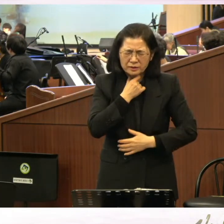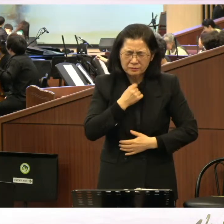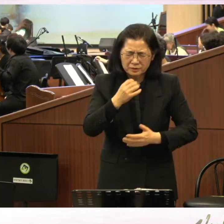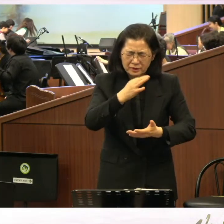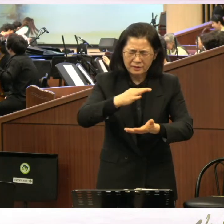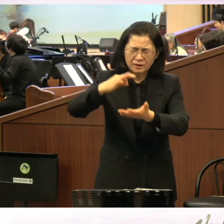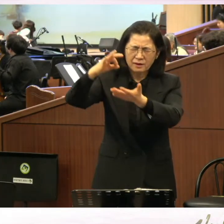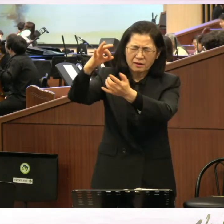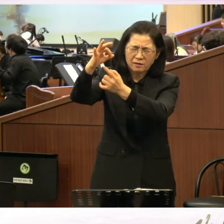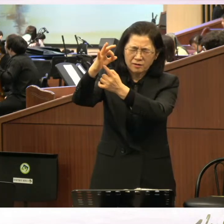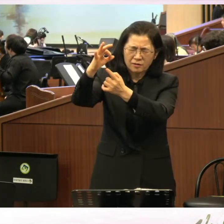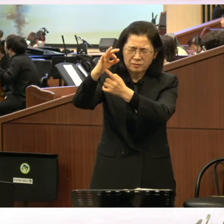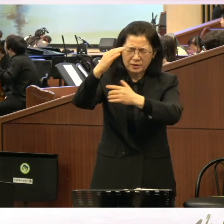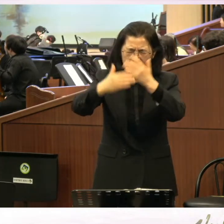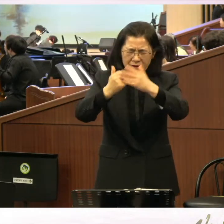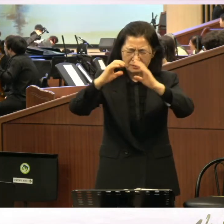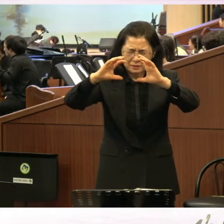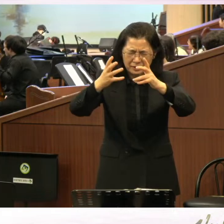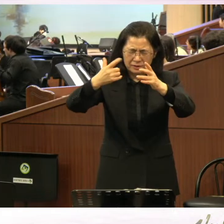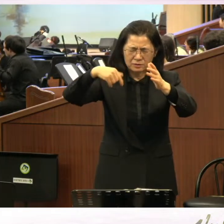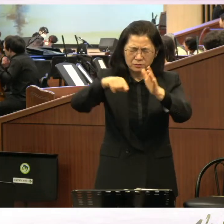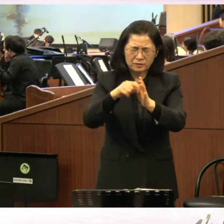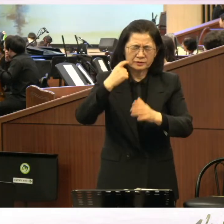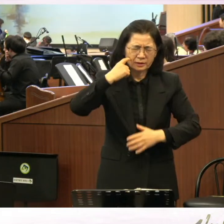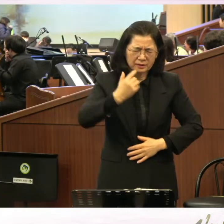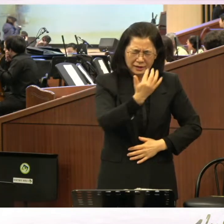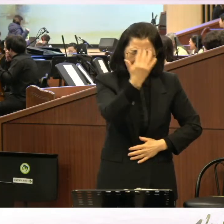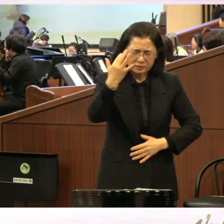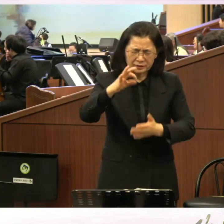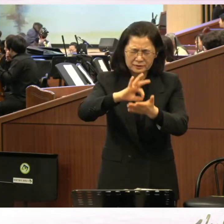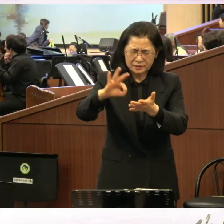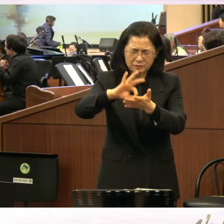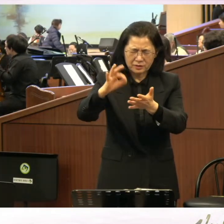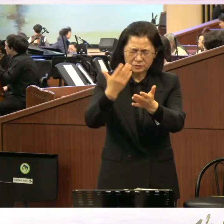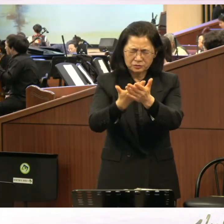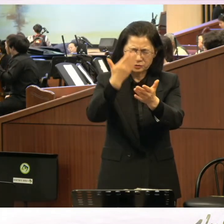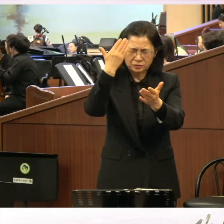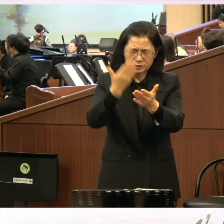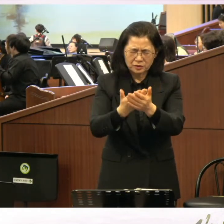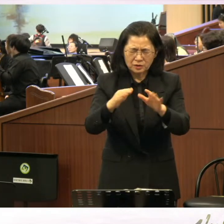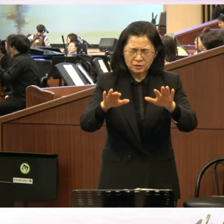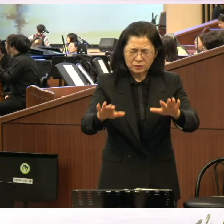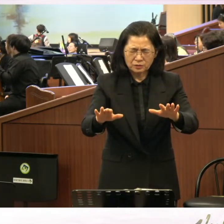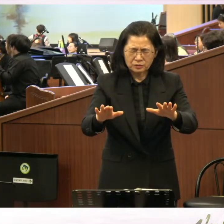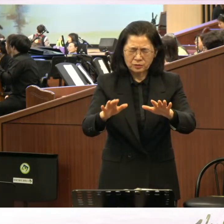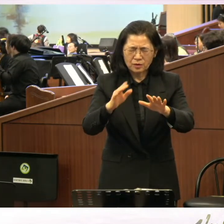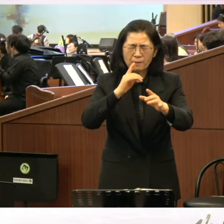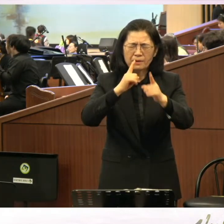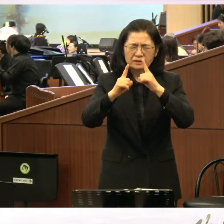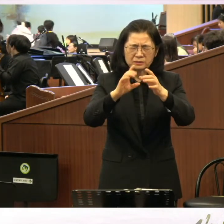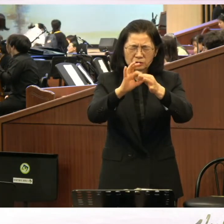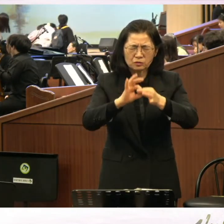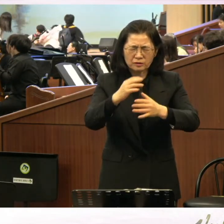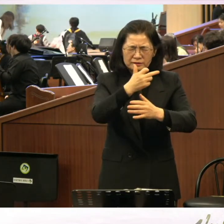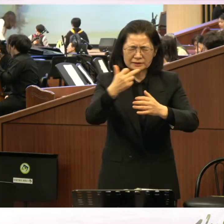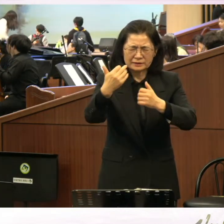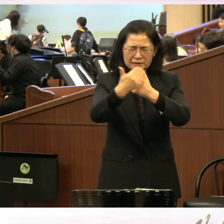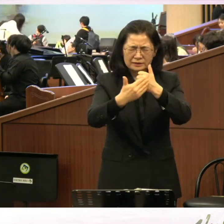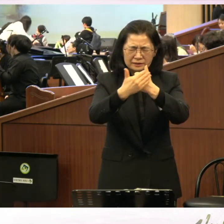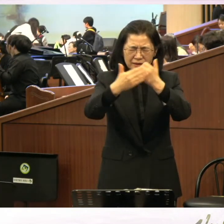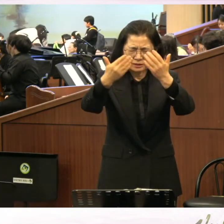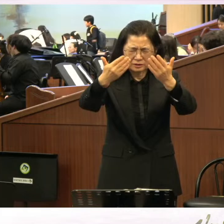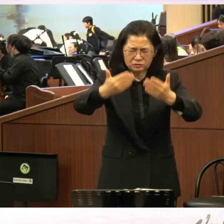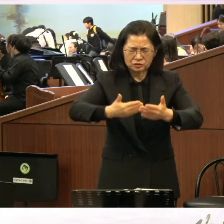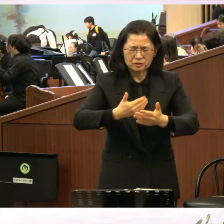하나님의 나라를 위해서 아름답게 쓰임받게 하여 주시옵소서. 오늘 또 말씀을 통하여 우리에게 큰 은혜를 주시기